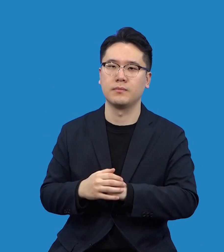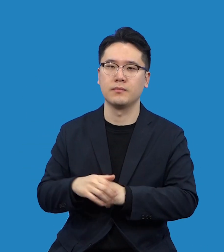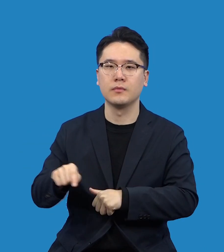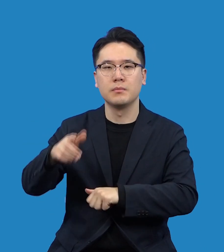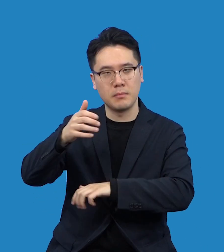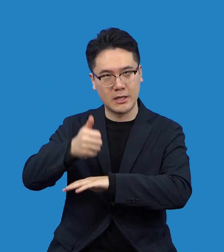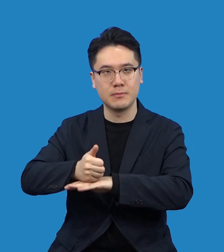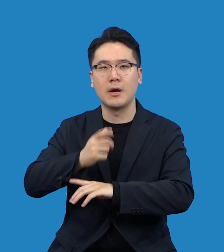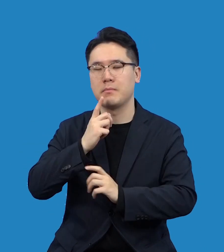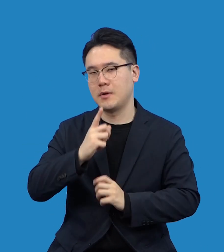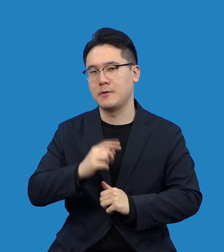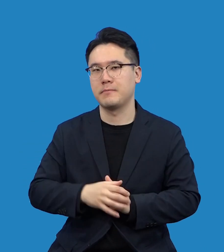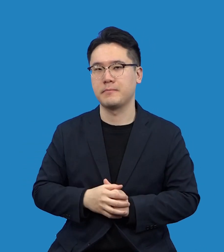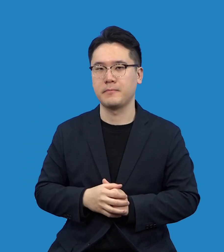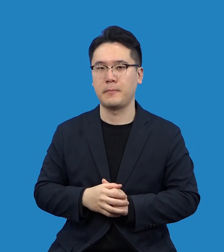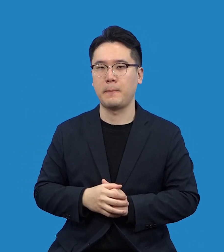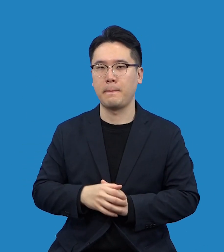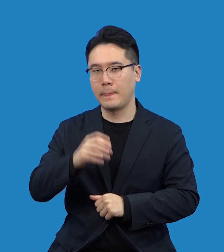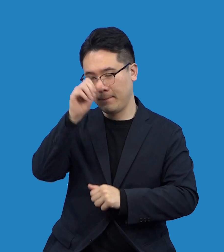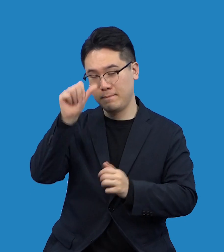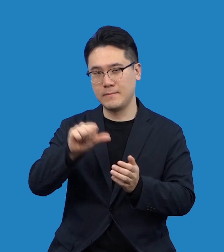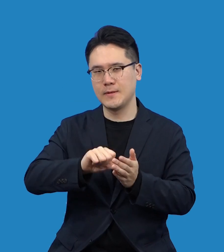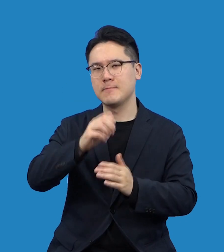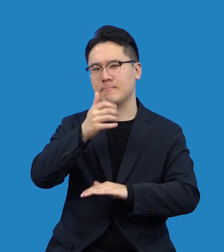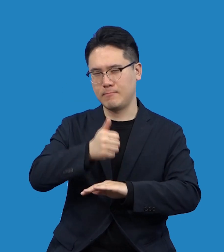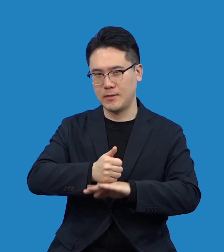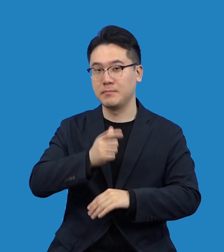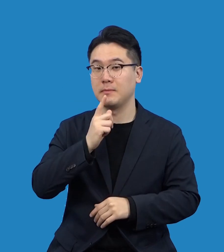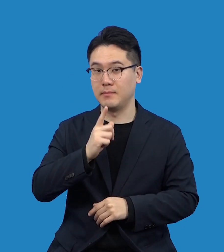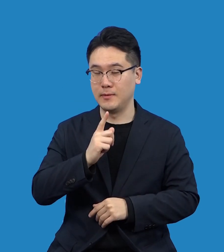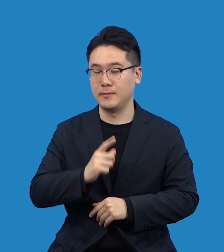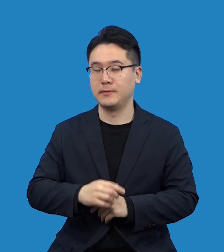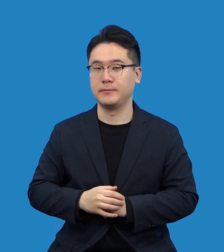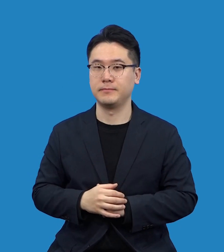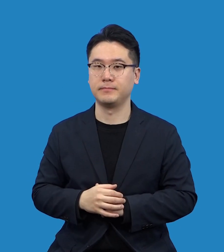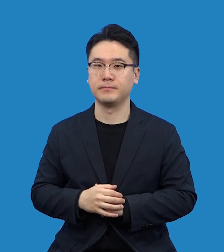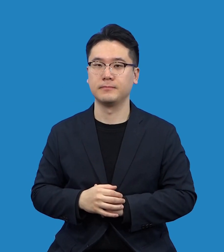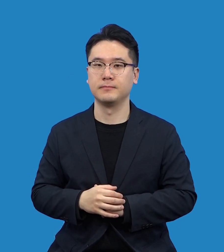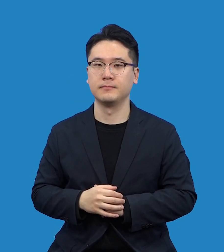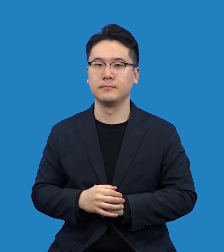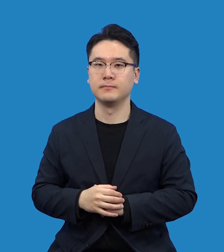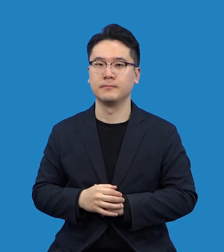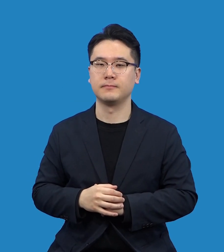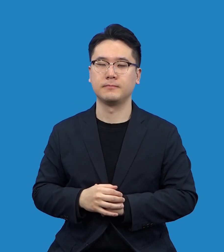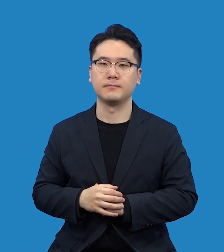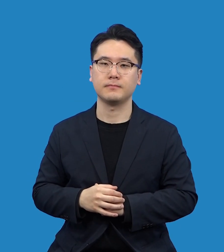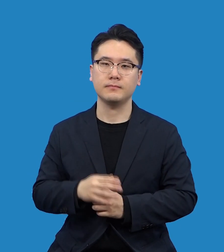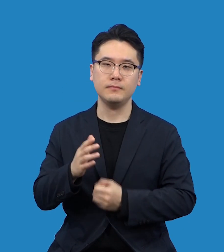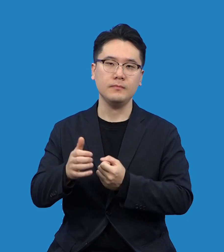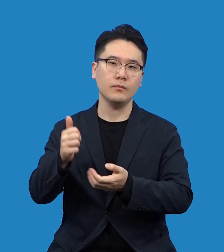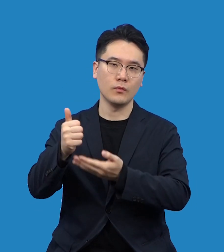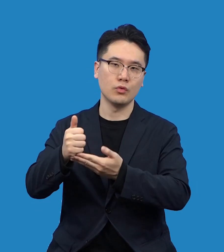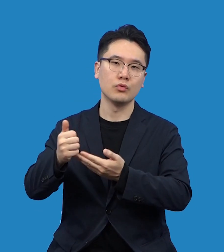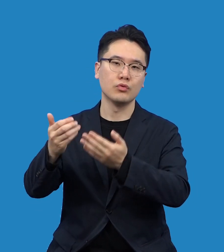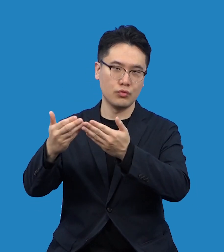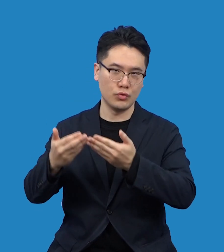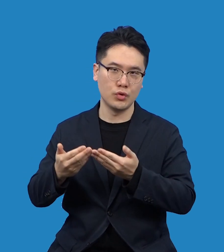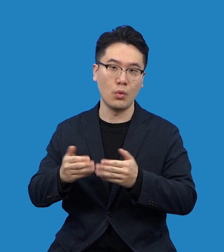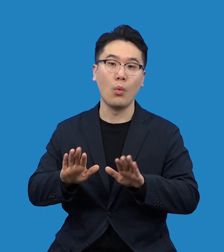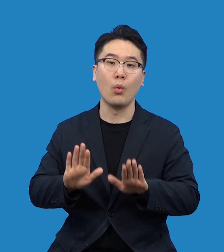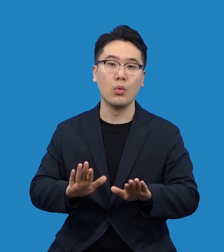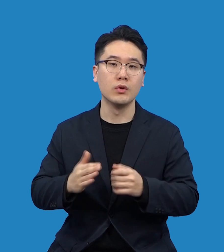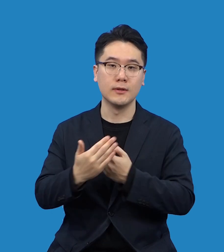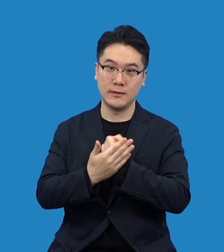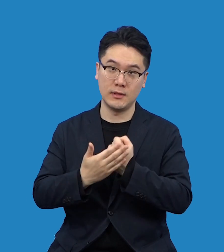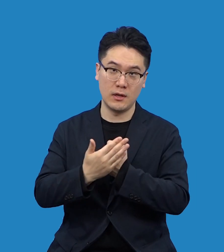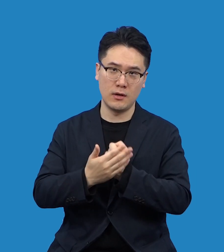마지막 말이었어요. 인생의 마지막 마침표였어요. 하나님께서 주신 오늘이나 은혜를 헛되게